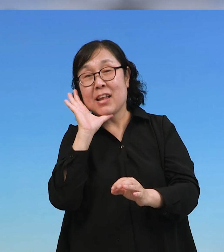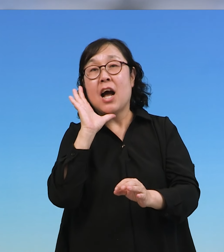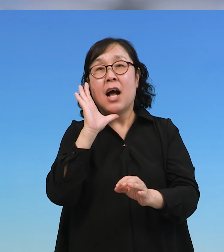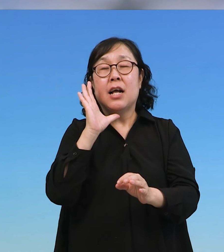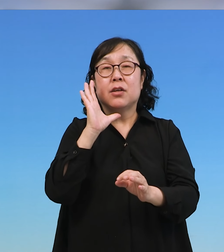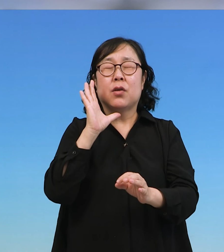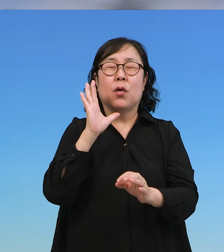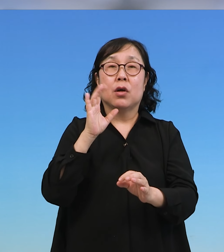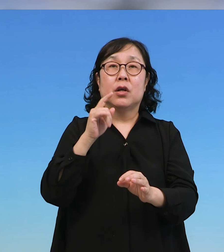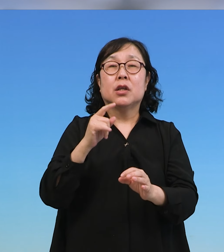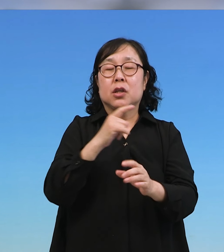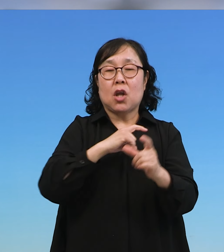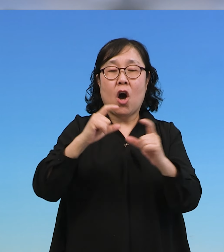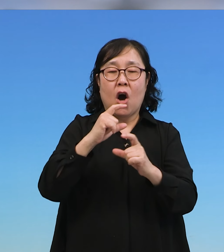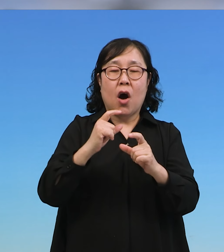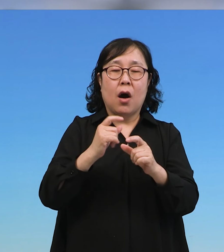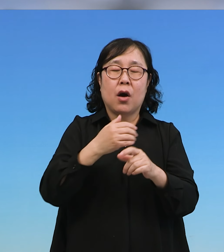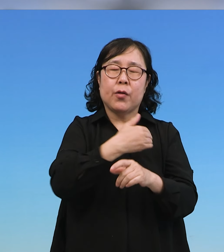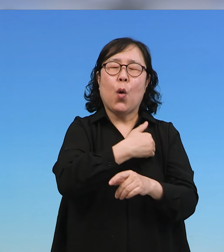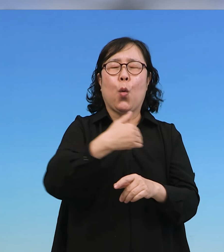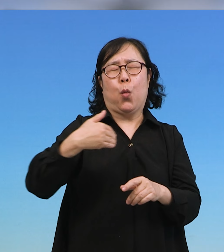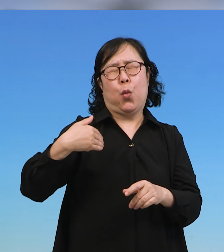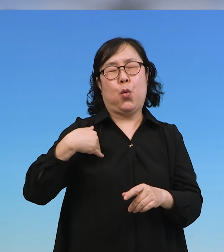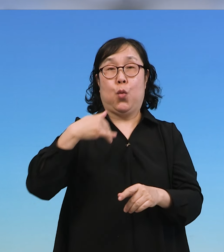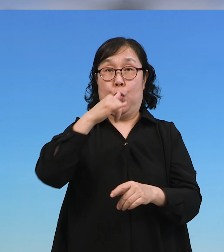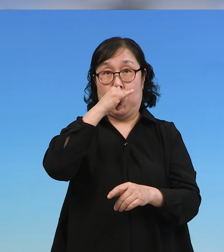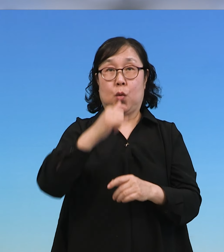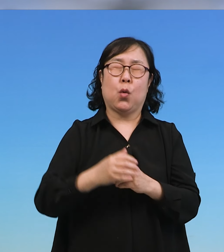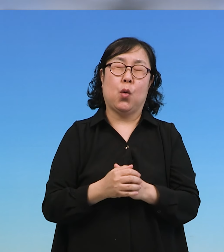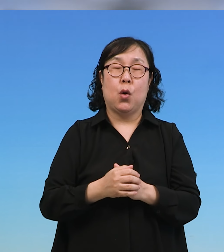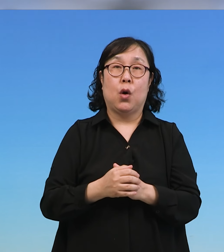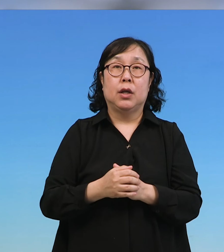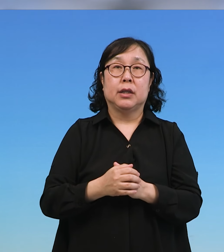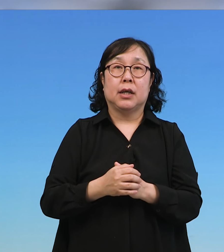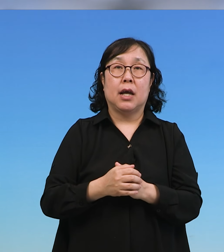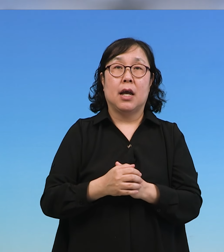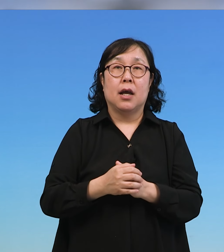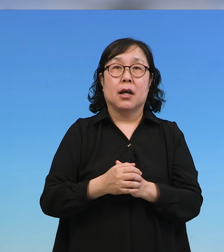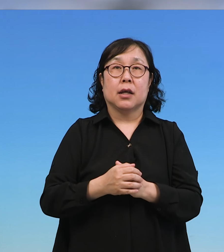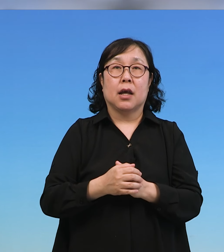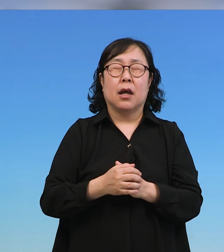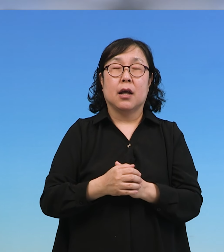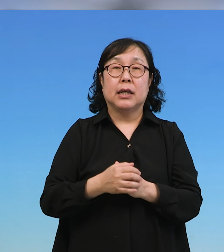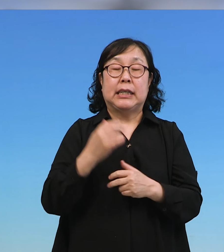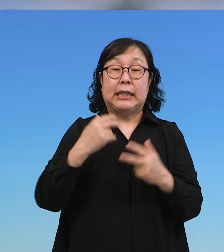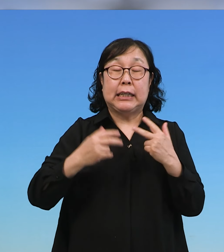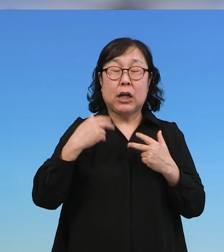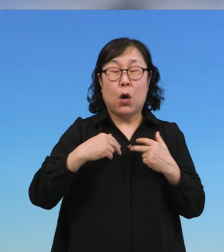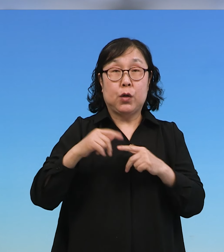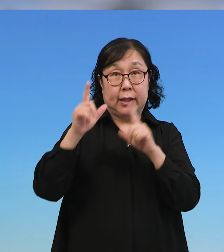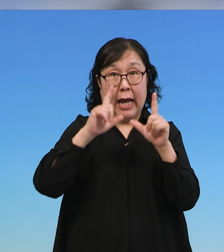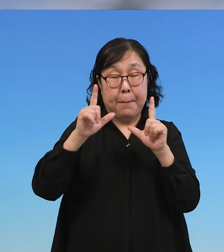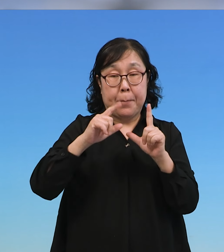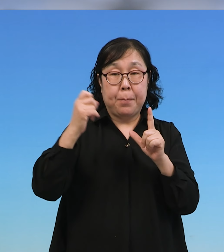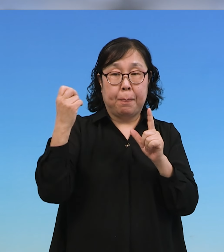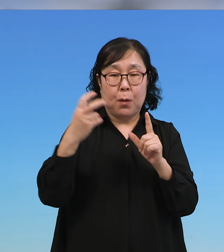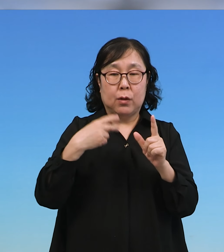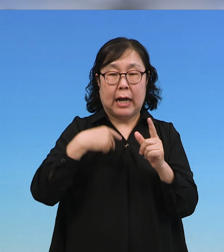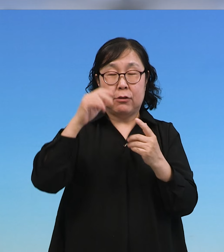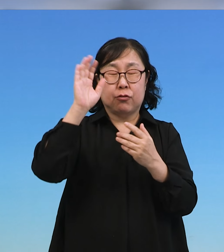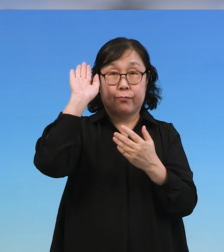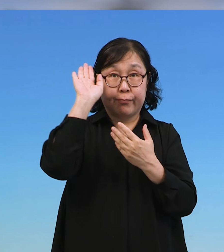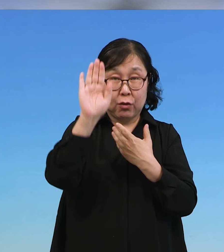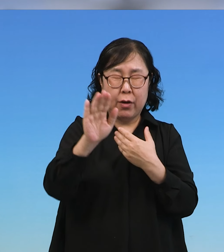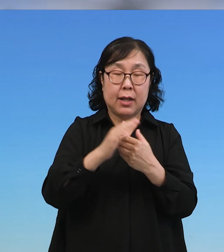여유롭고 넉넉하고, 그리고는 나중에는 자기 존재는 사라져 버리는데 오히려 그것이 주변을 물들게